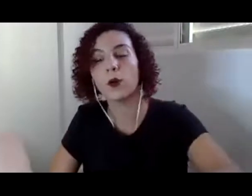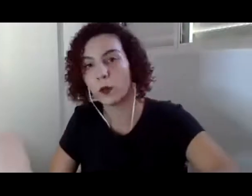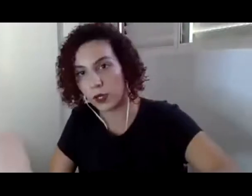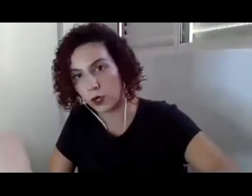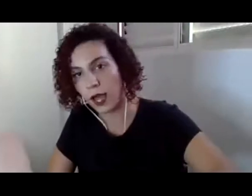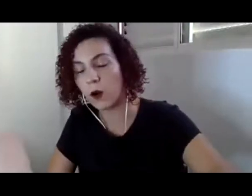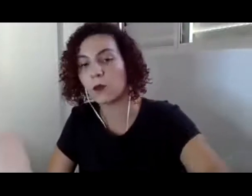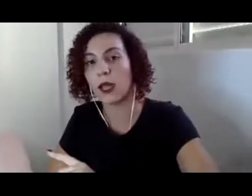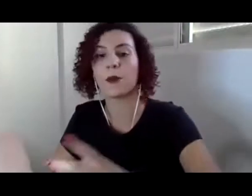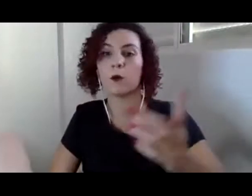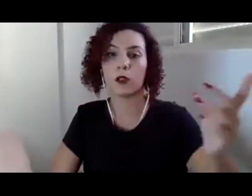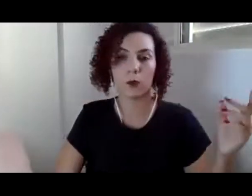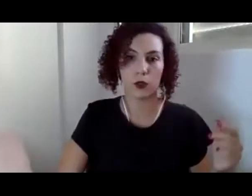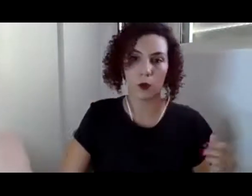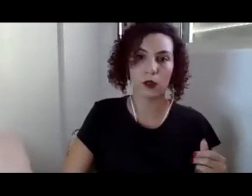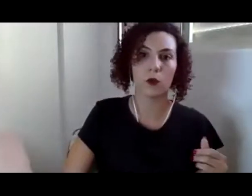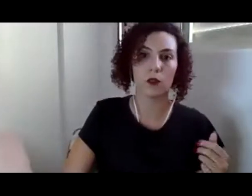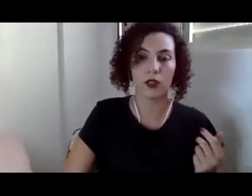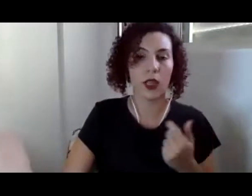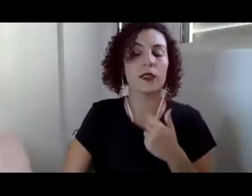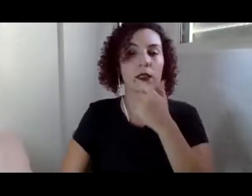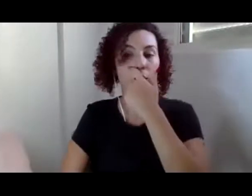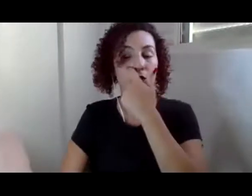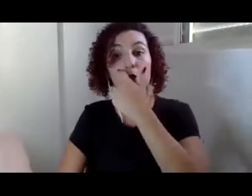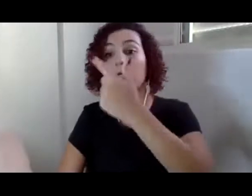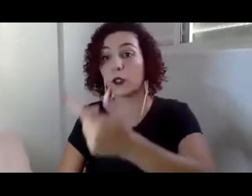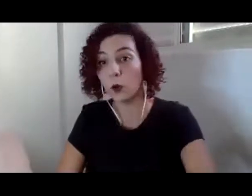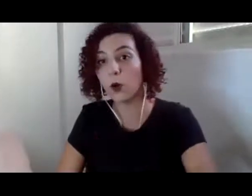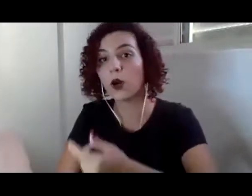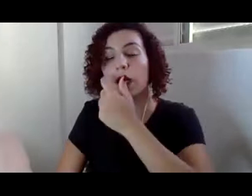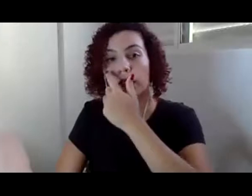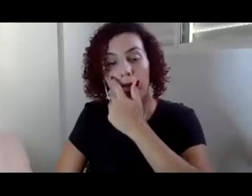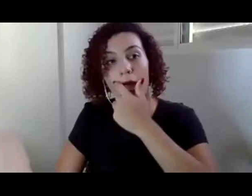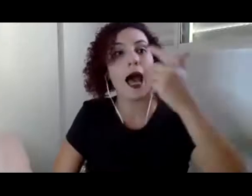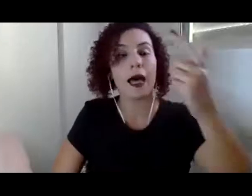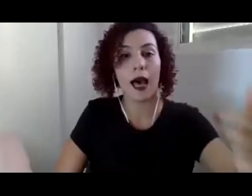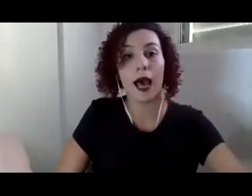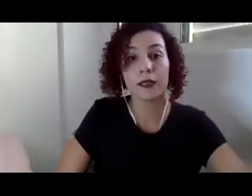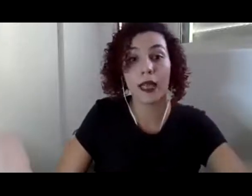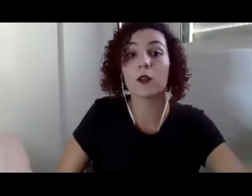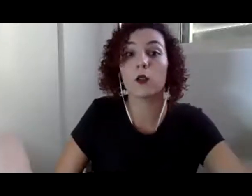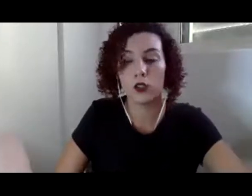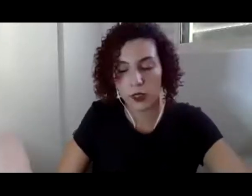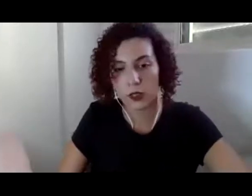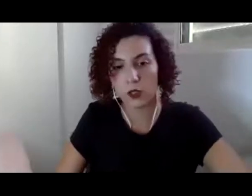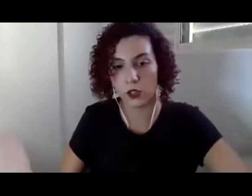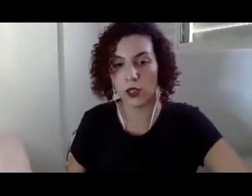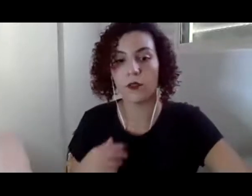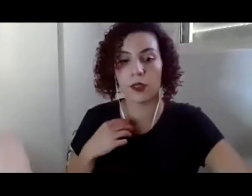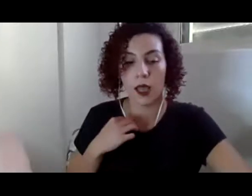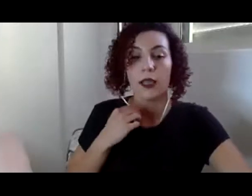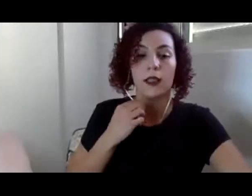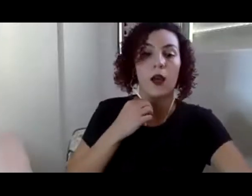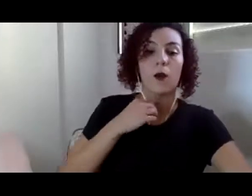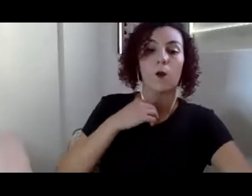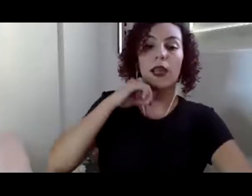apoio educacional, né, para outras pessoas com deficiência, talvez um ledor, né, as tecnologias